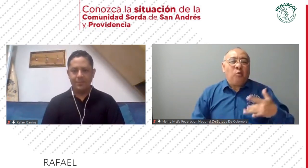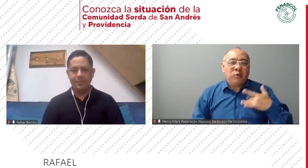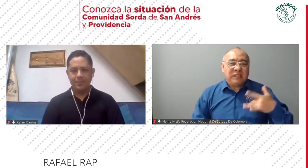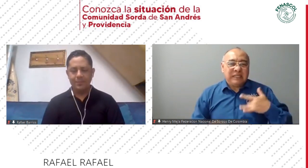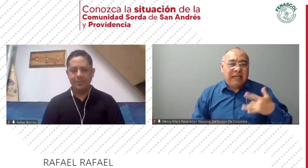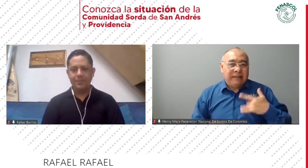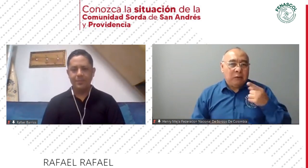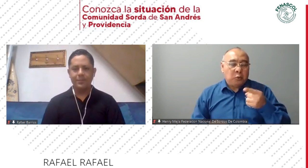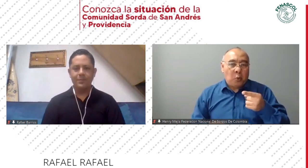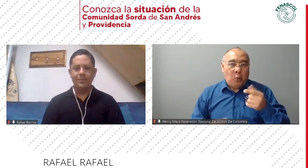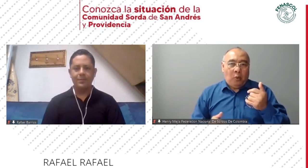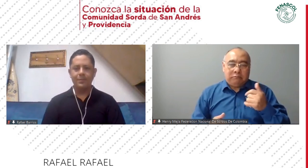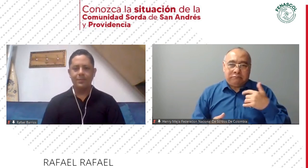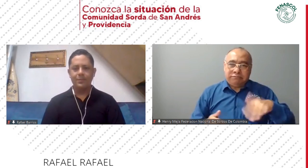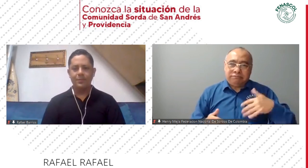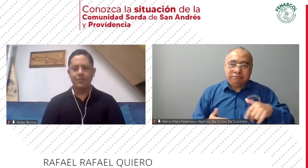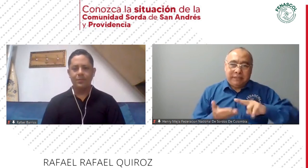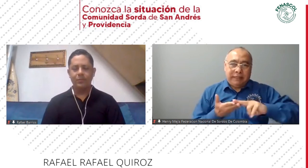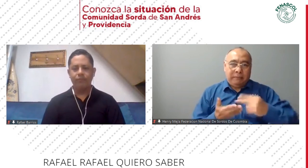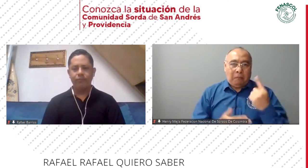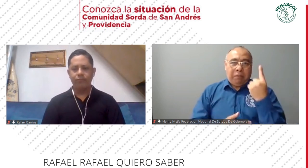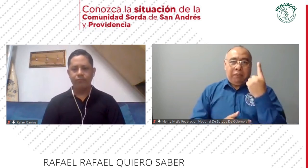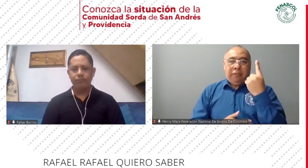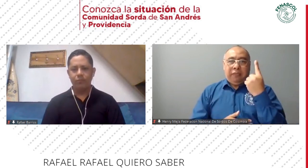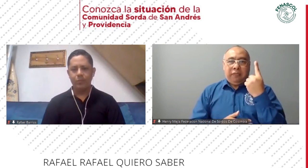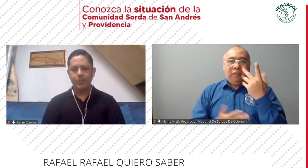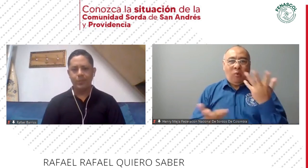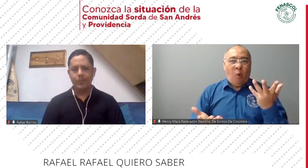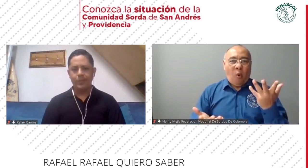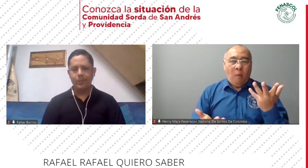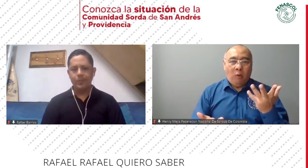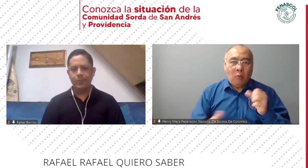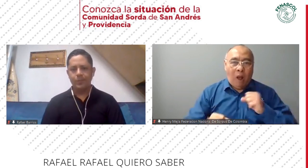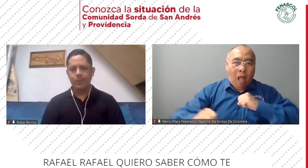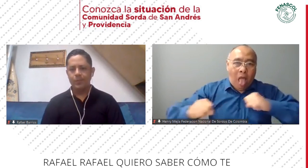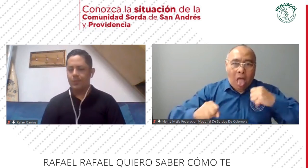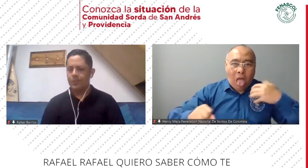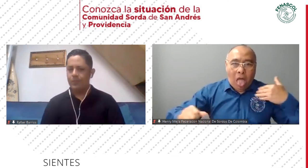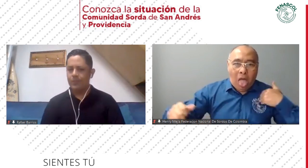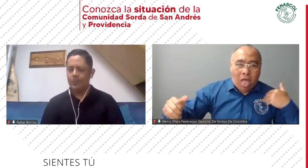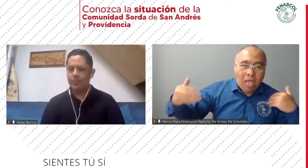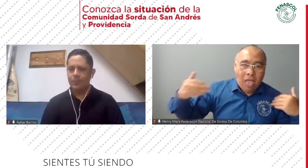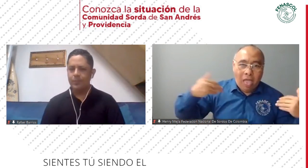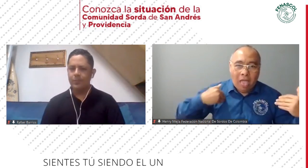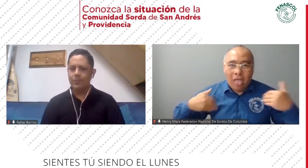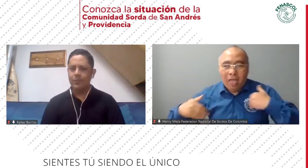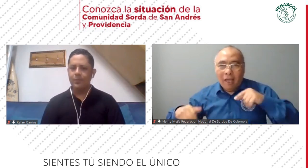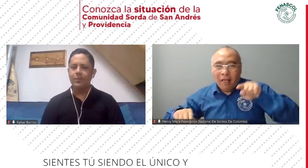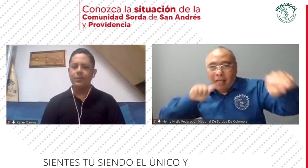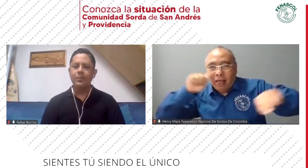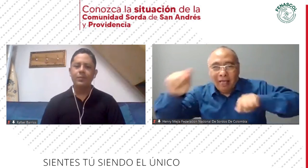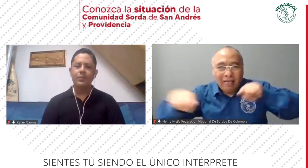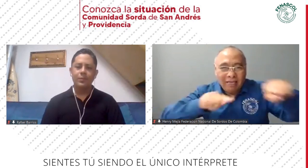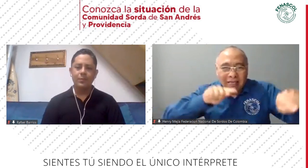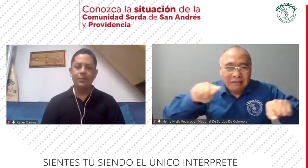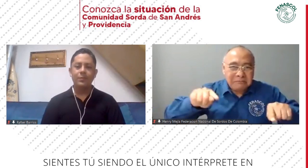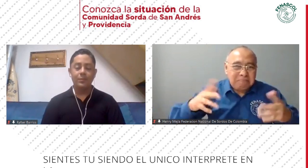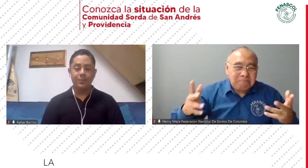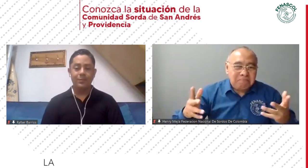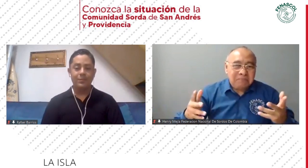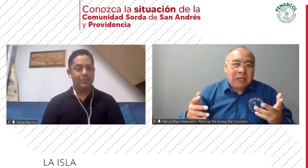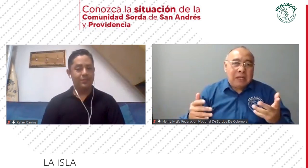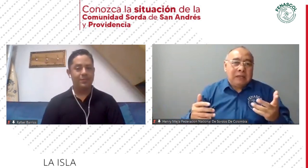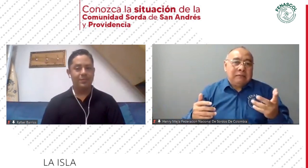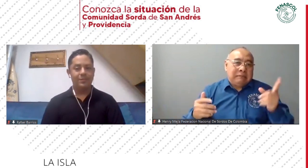rafael quiero saber cómo te sientes tú siendo el único intérprete en la